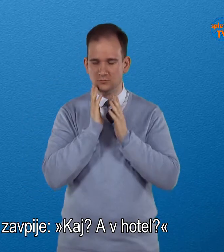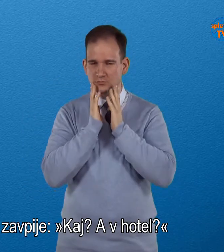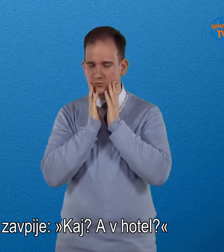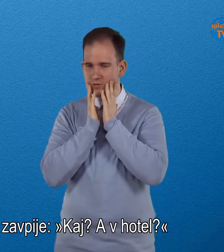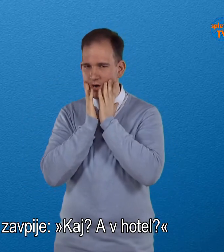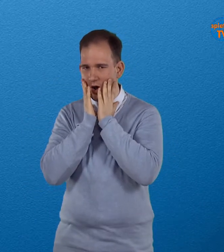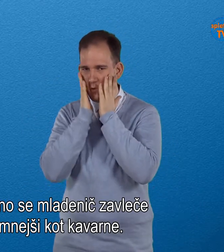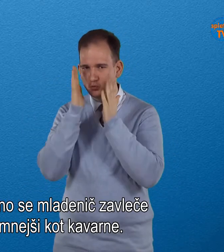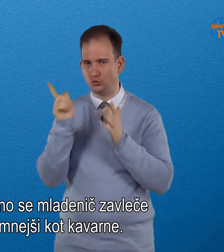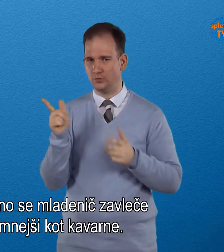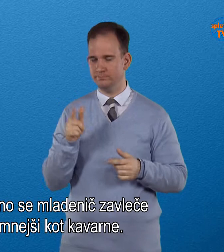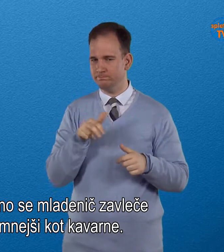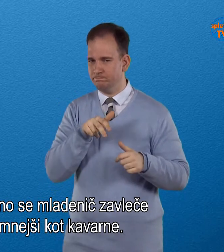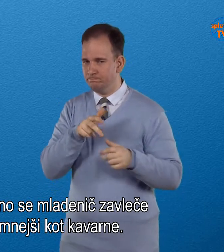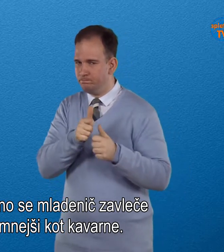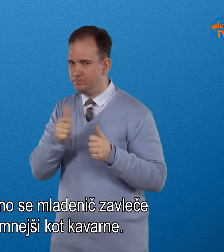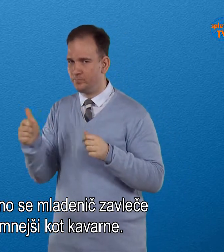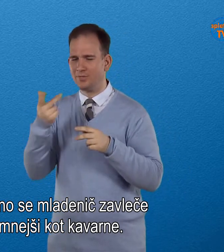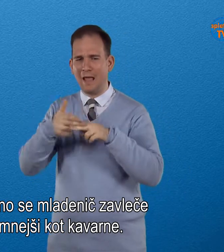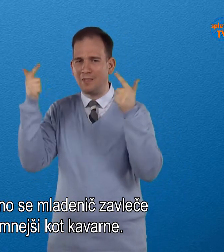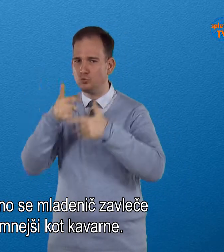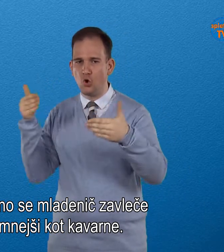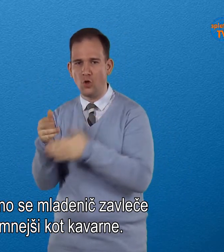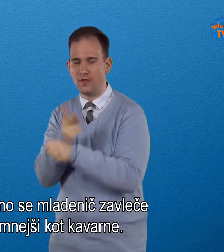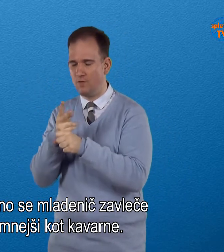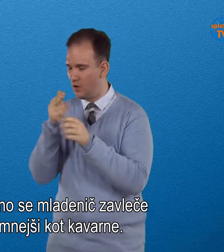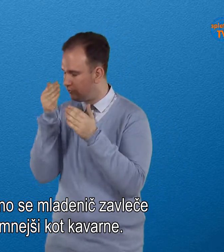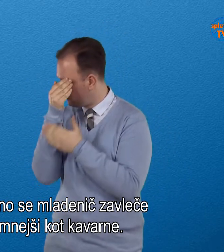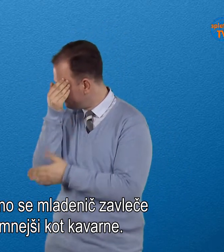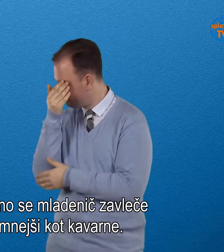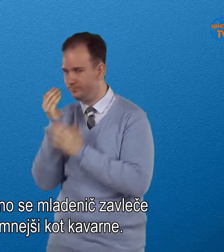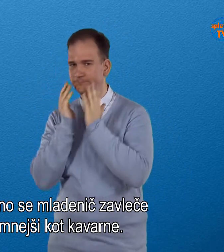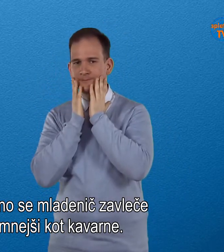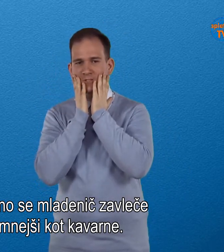hotel?" Osramočeno se mladenič zavleče v najtemnejši kot kavarne.